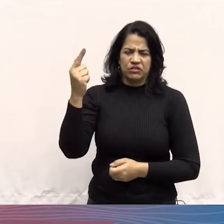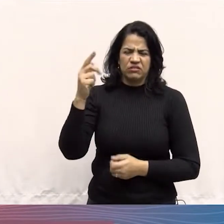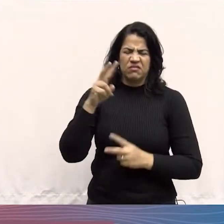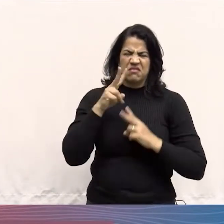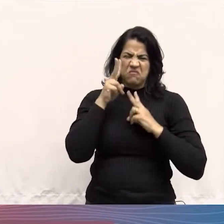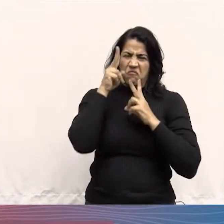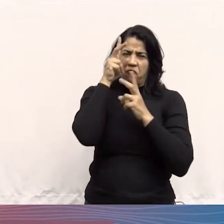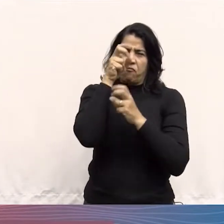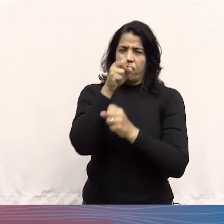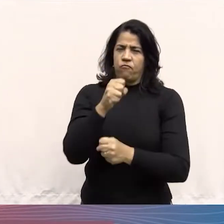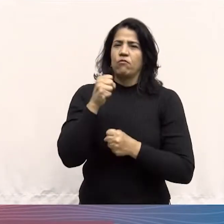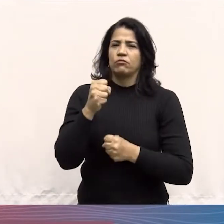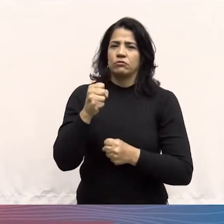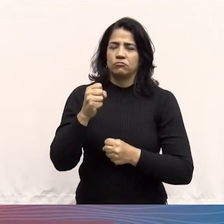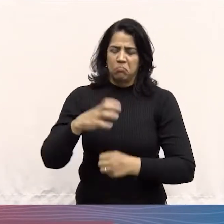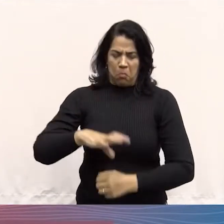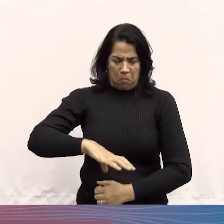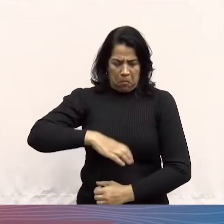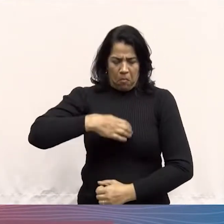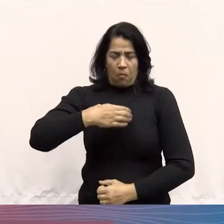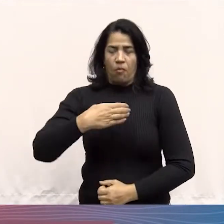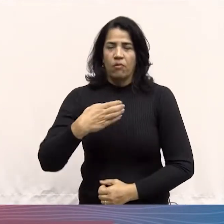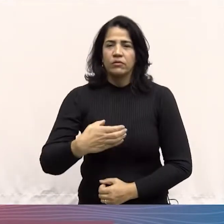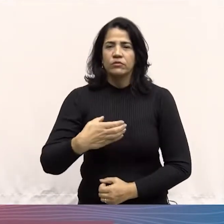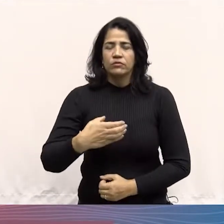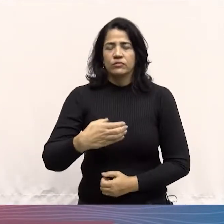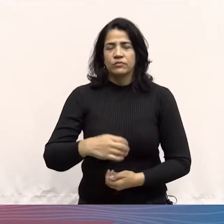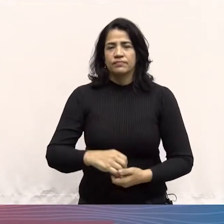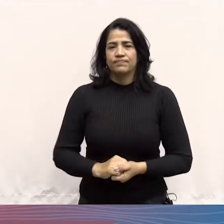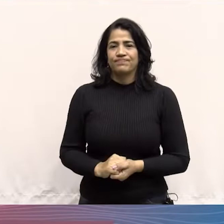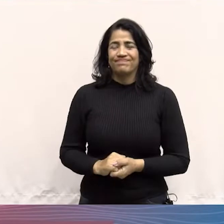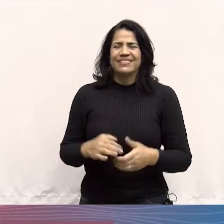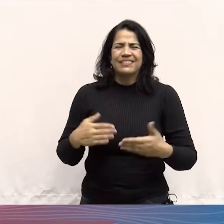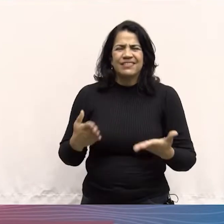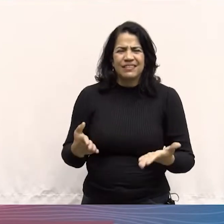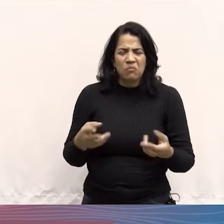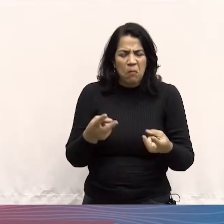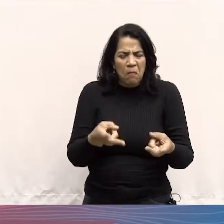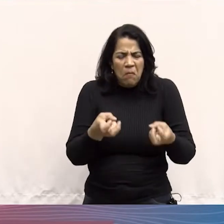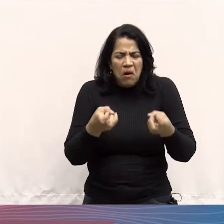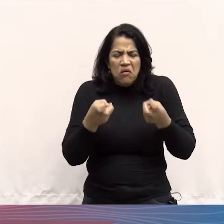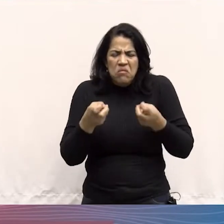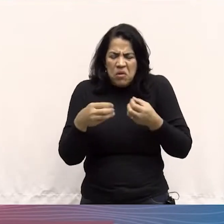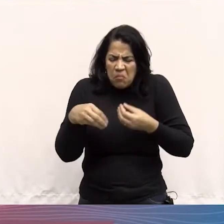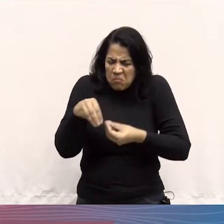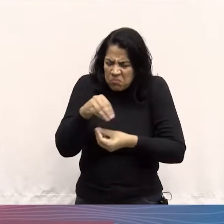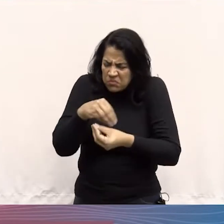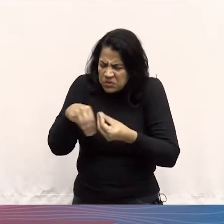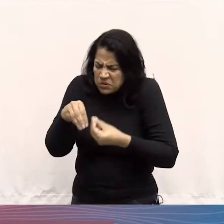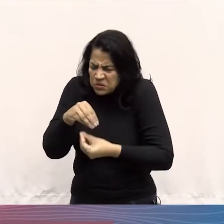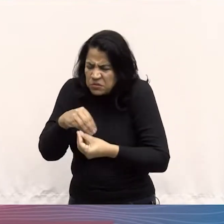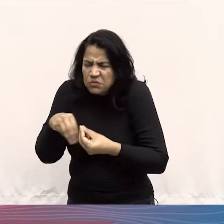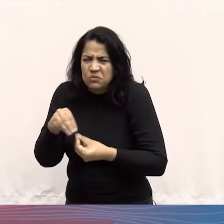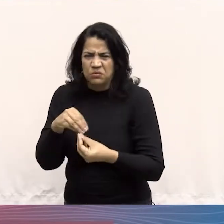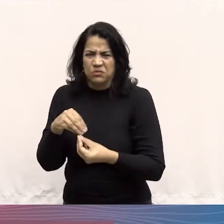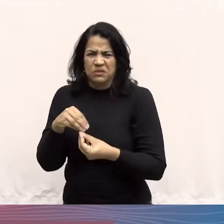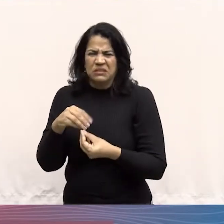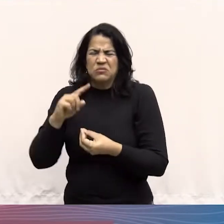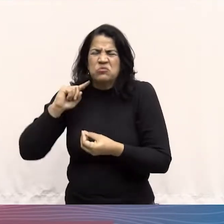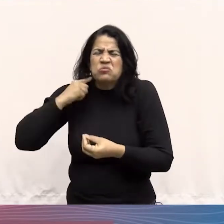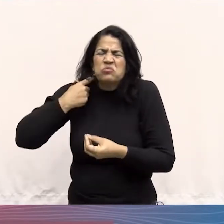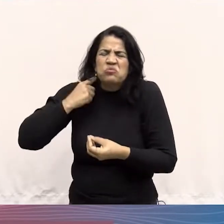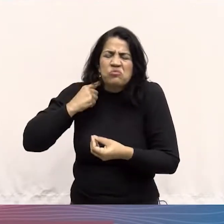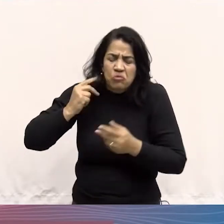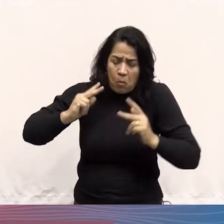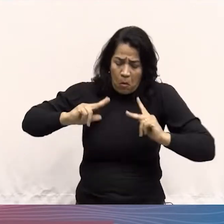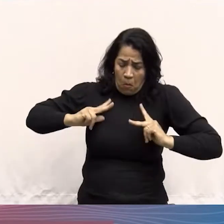na antiguidade. Então, você veja a mistura, a contaminação da raça humana